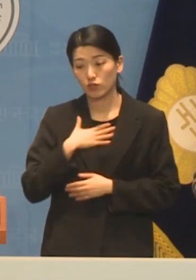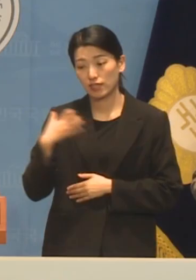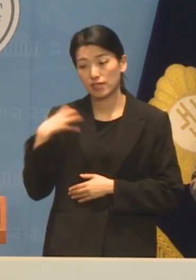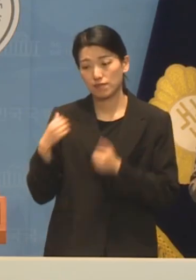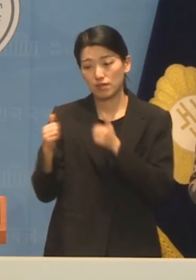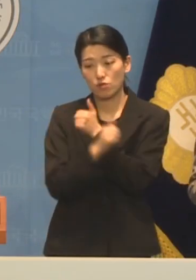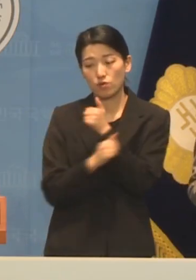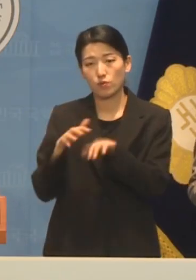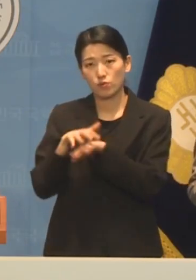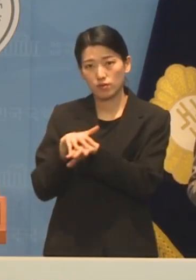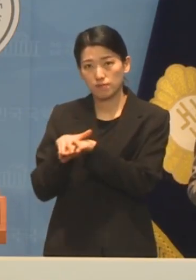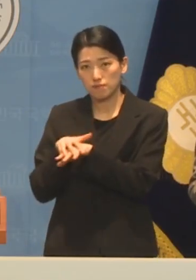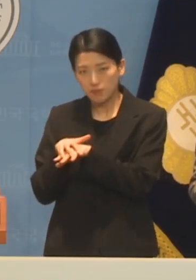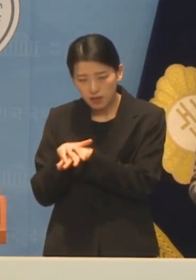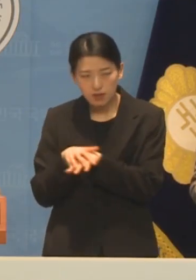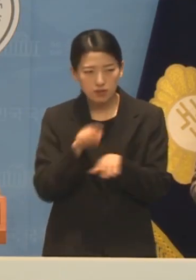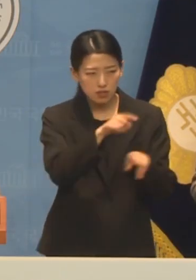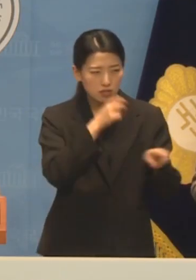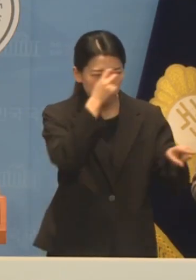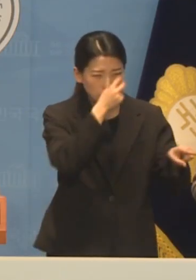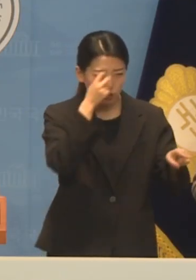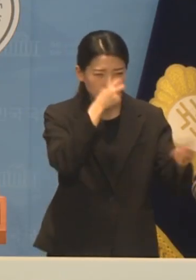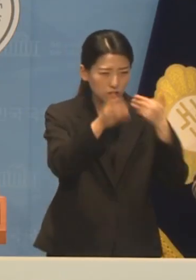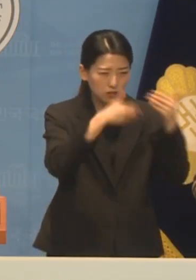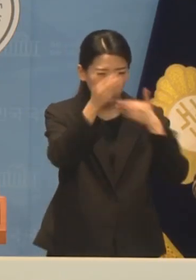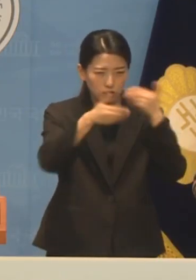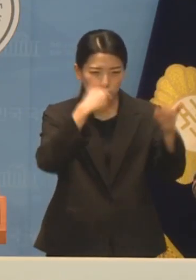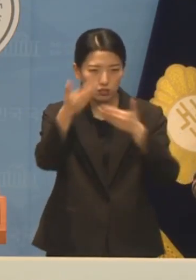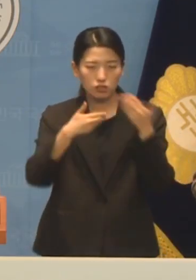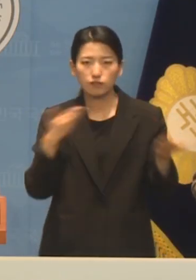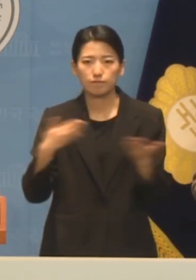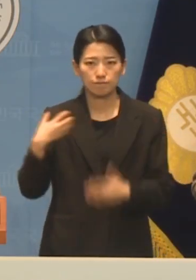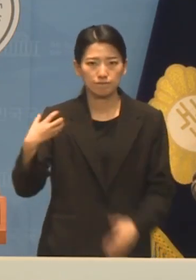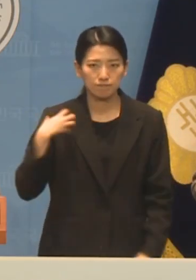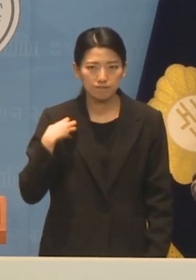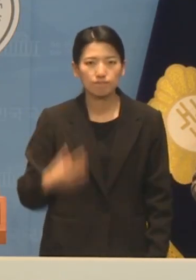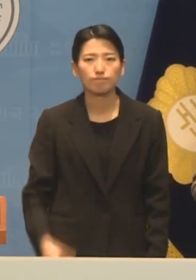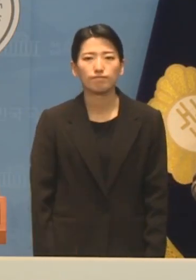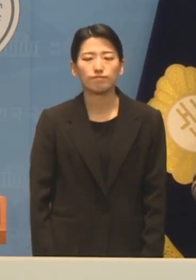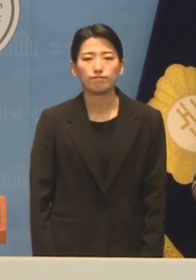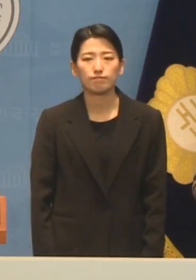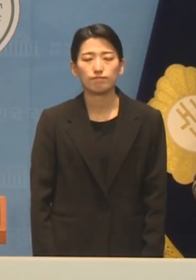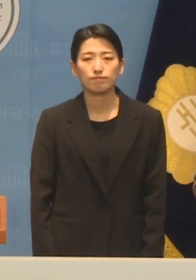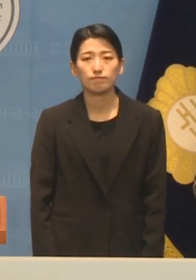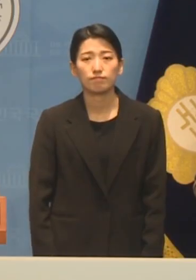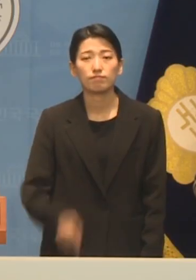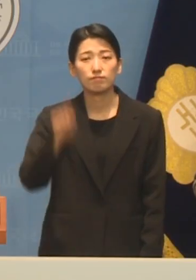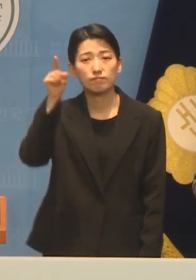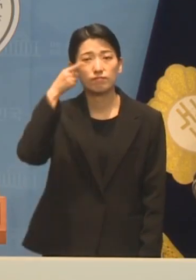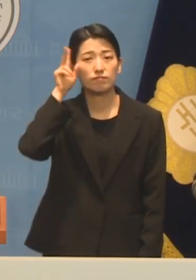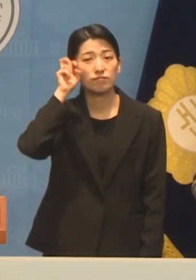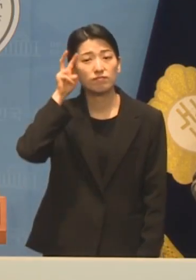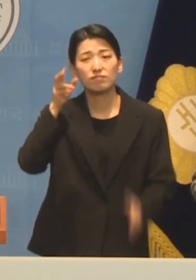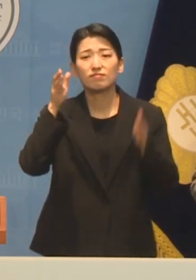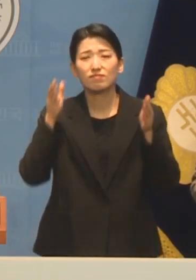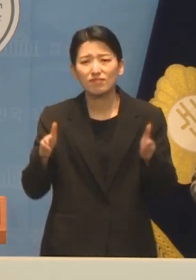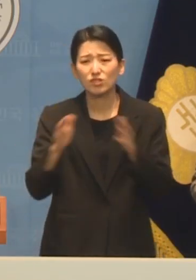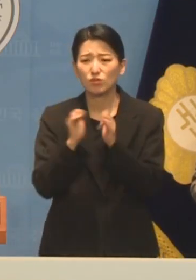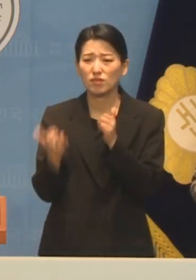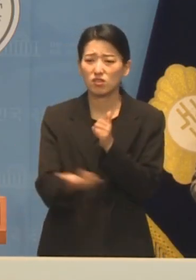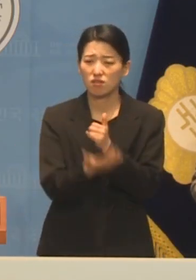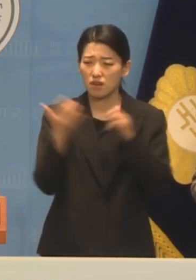모든 내란 세력들을 발본색원할 것입니다. 120일간 거리와 광장에서